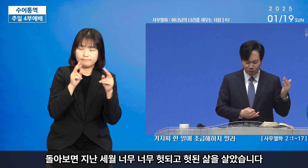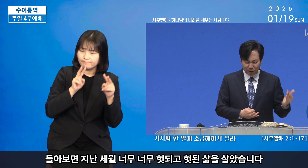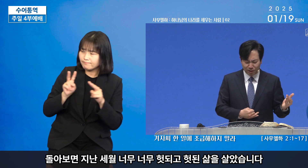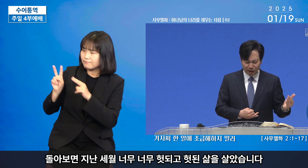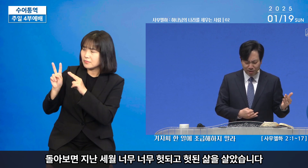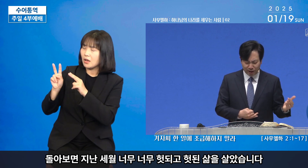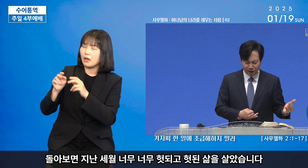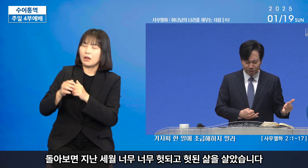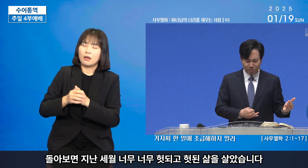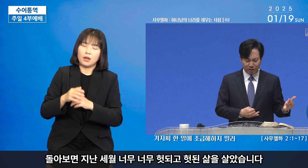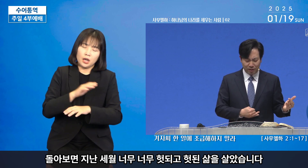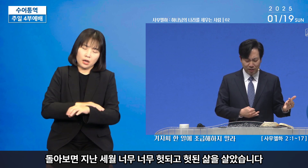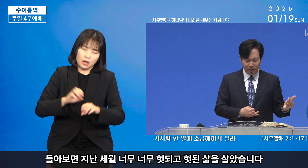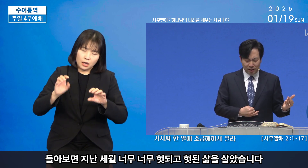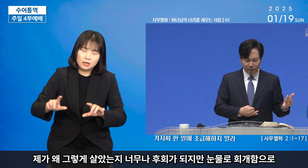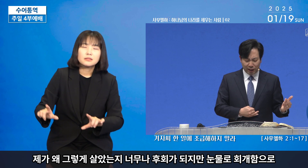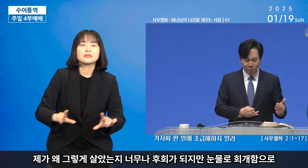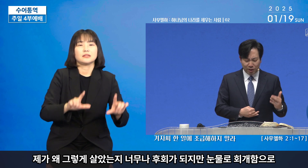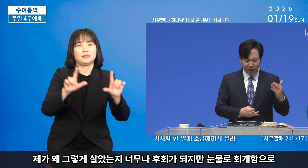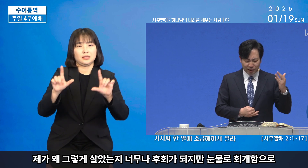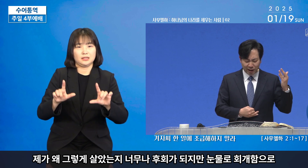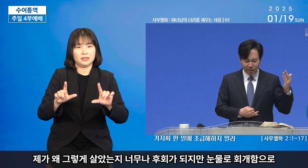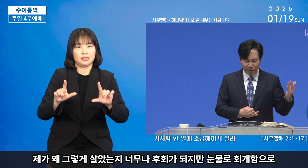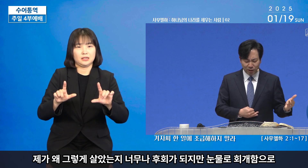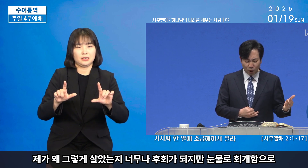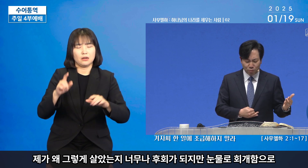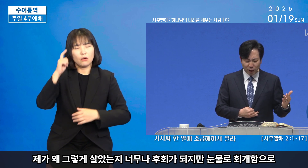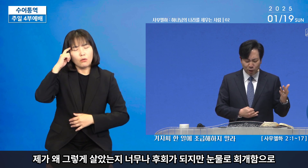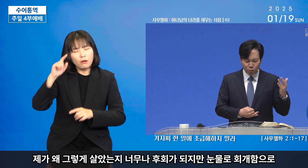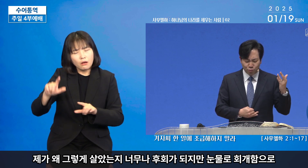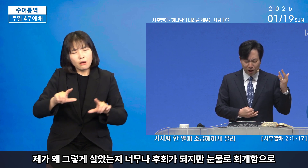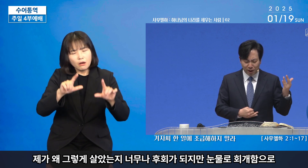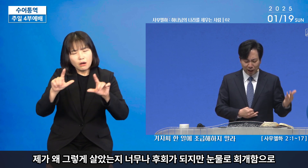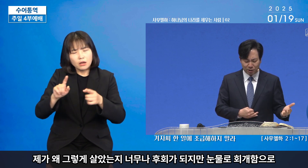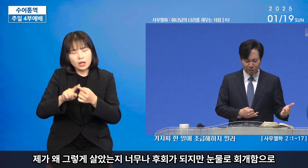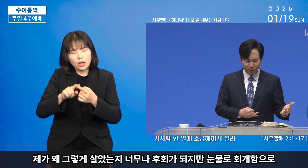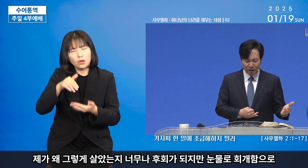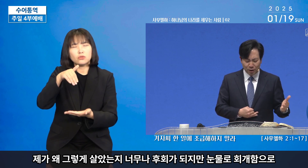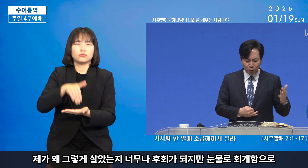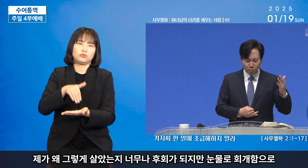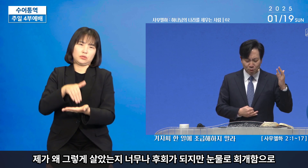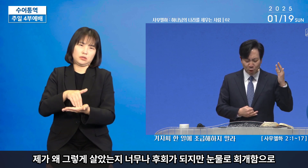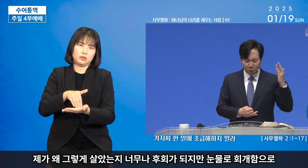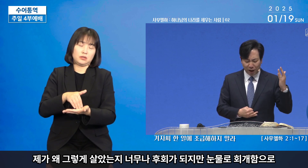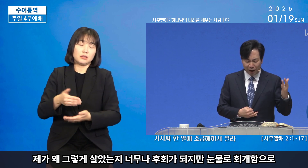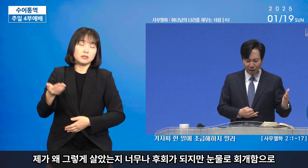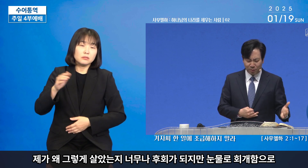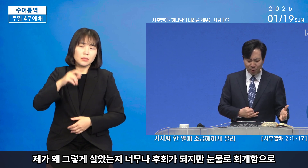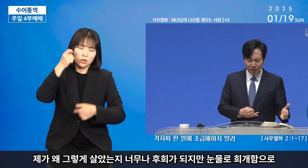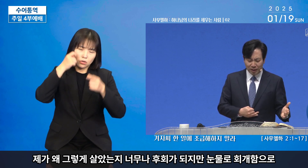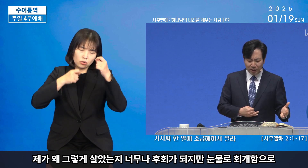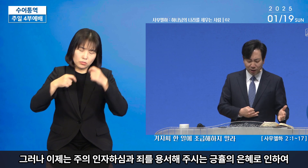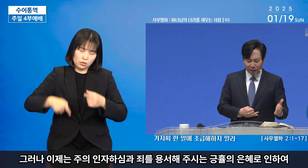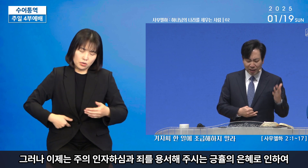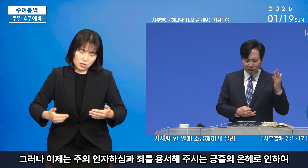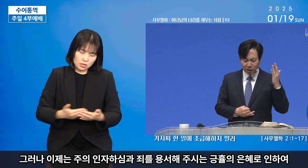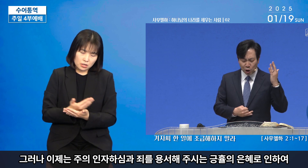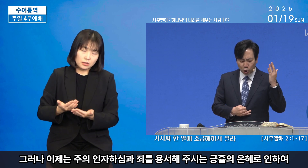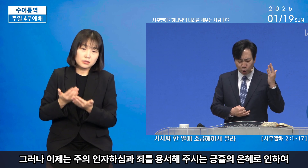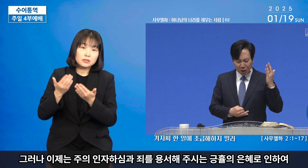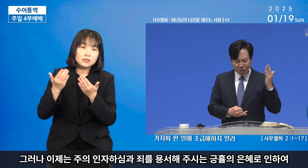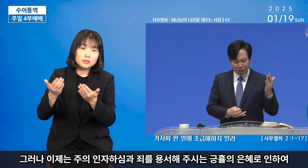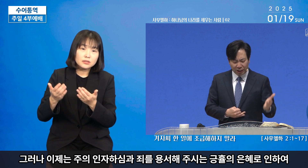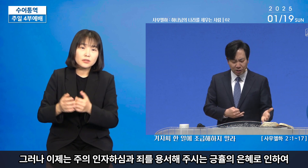헛되고 헛된 삶을 살았습니다. 제가 왜 그렇게 살았는지 너무나 후회가 되지만 눈물로 회개함으로, 그러나